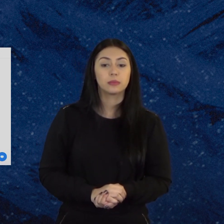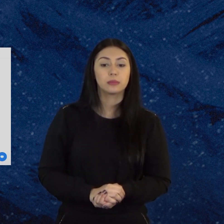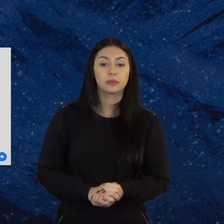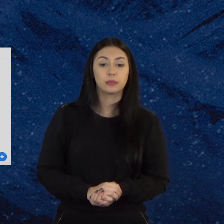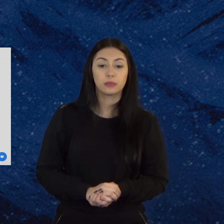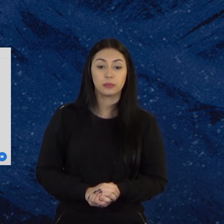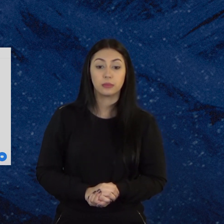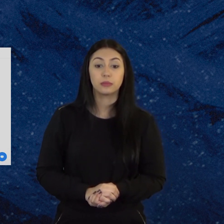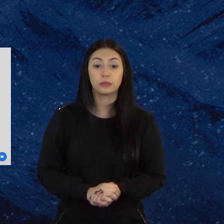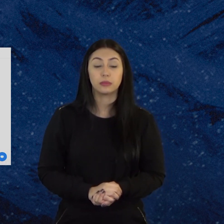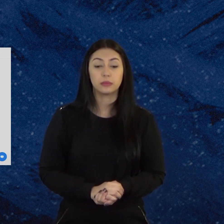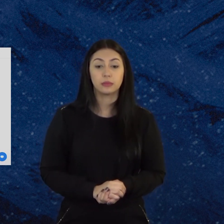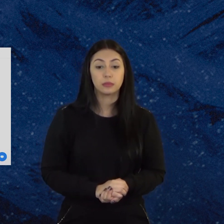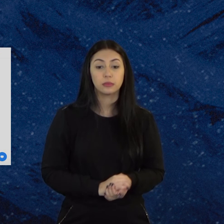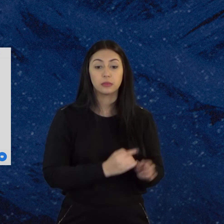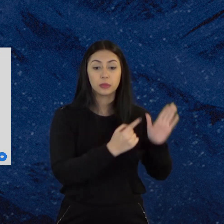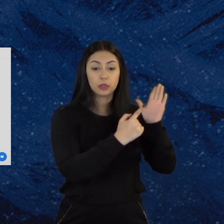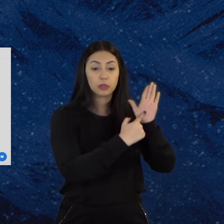Aí.